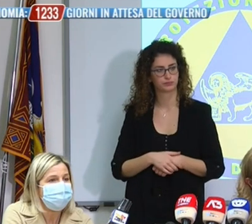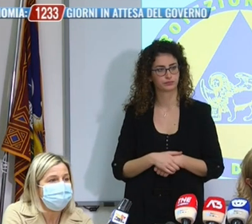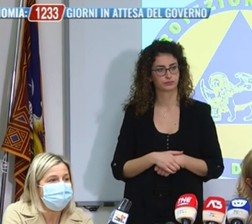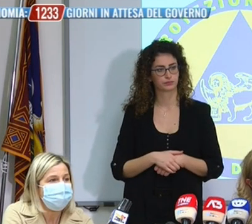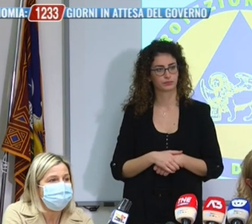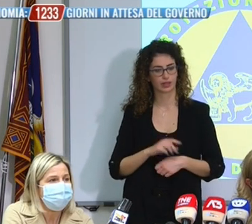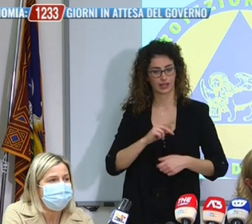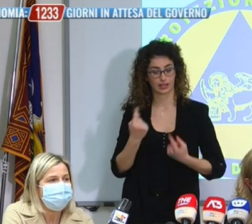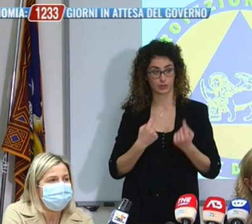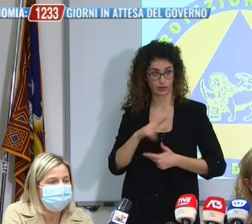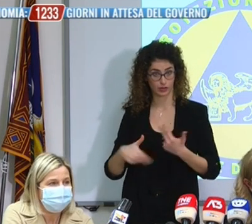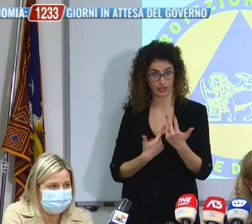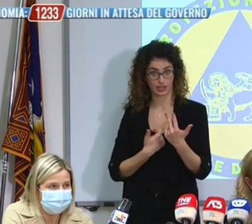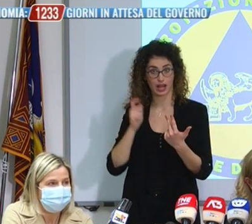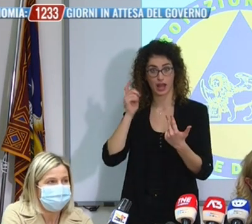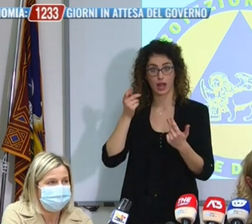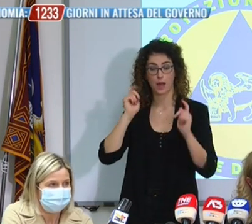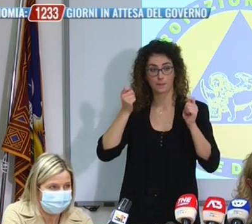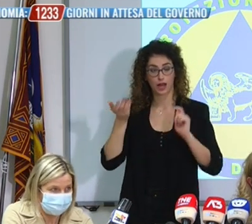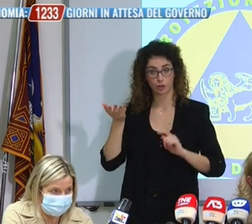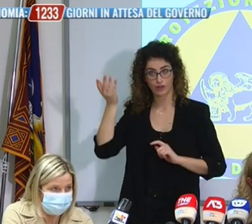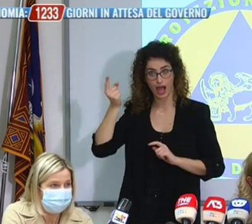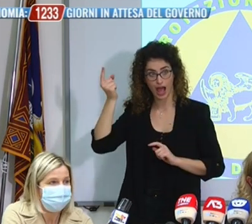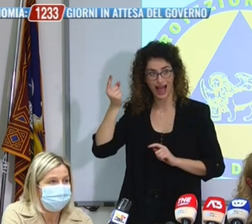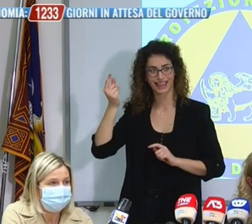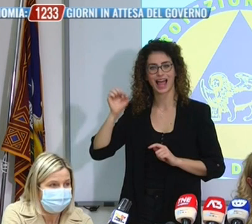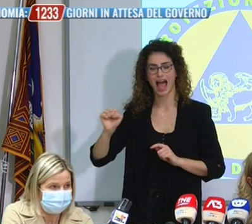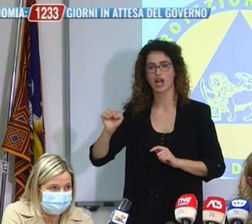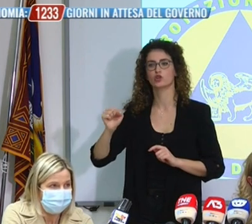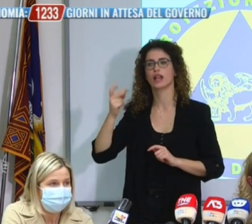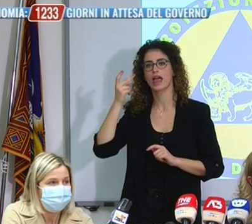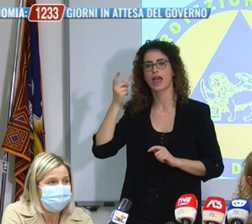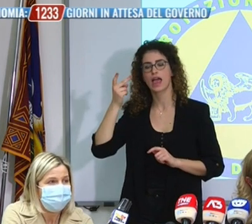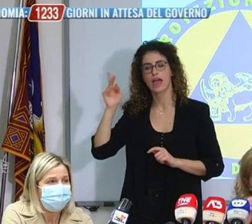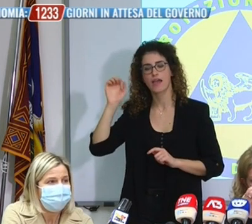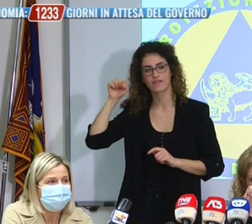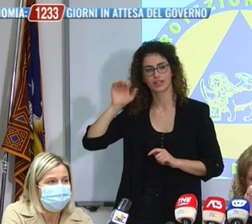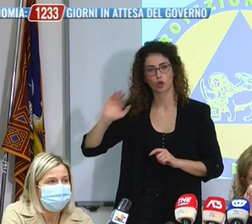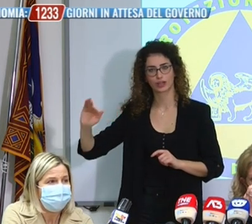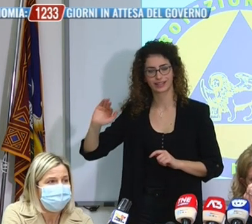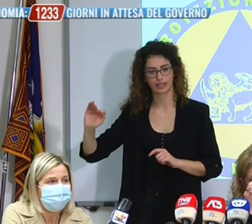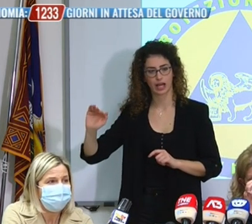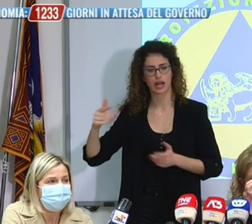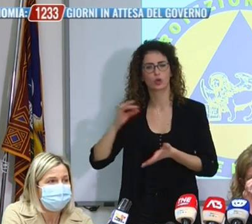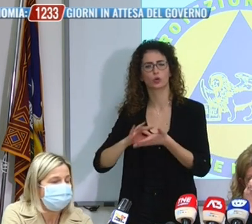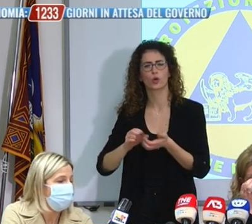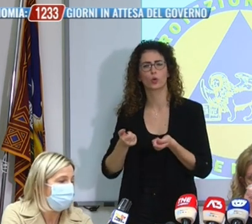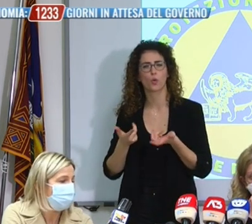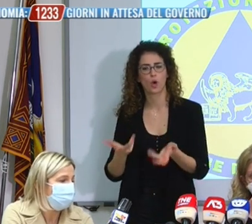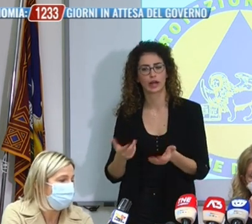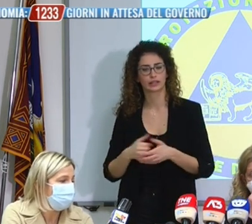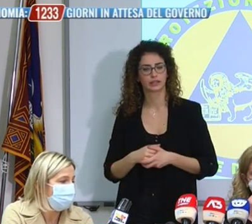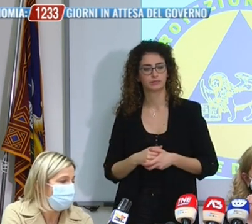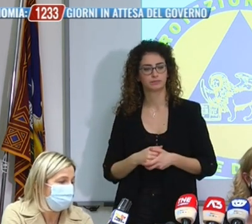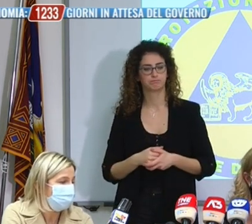Questi tre casi, quindi Alta Padovana, distretto di Asole, Veneto Orientale, quanti istituti sono